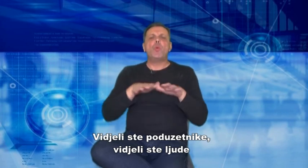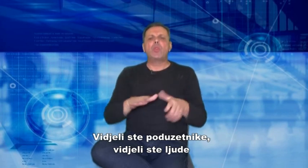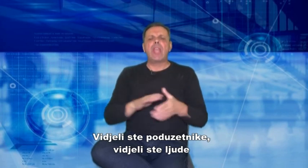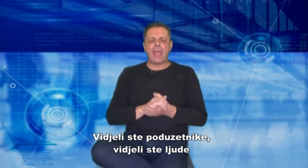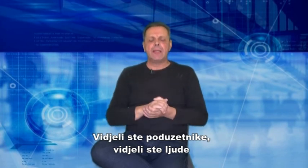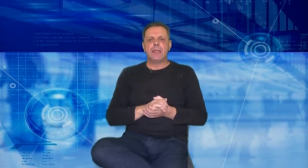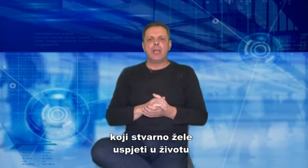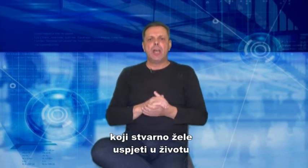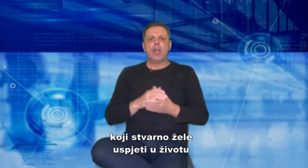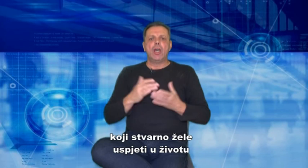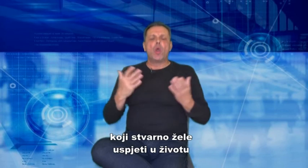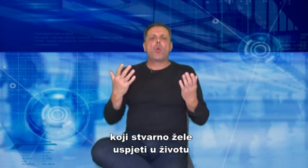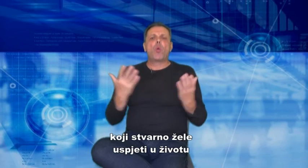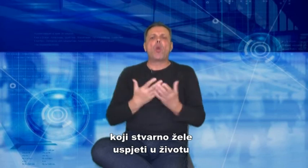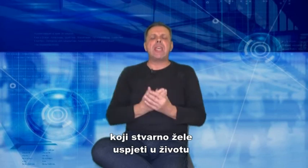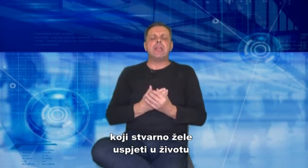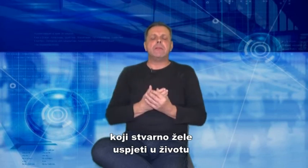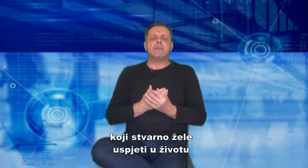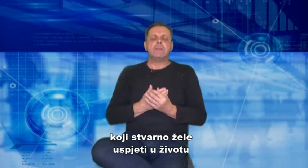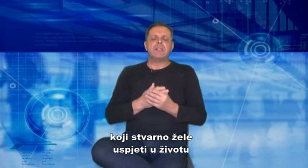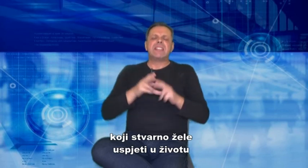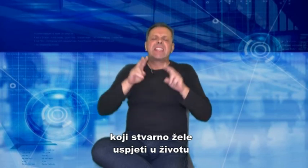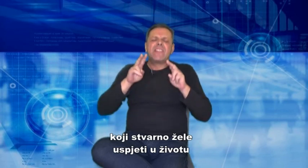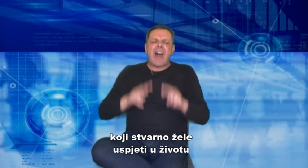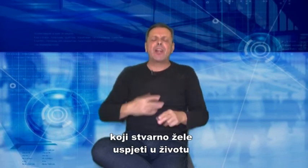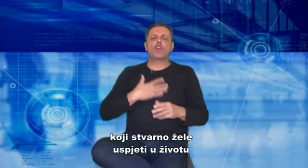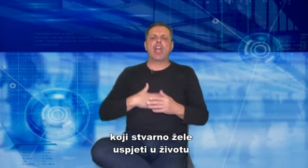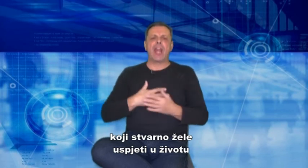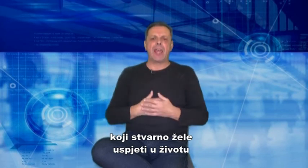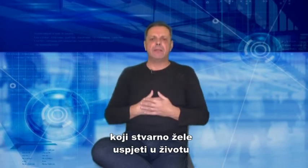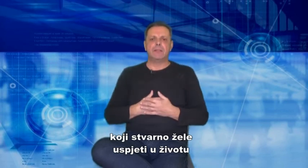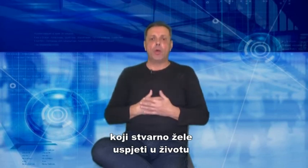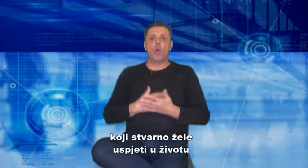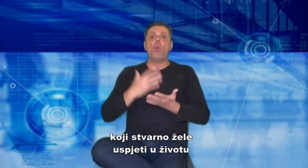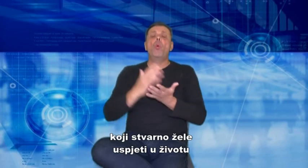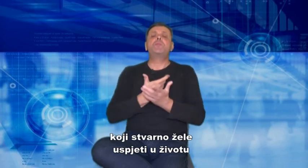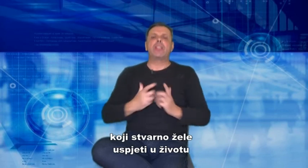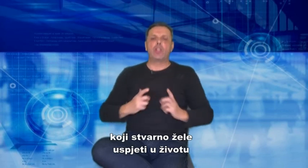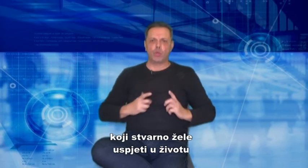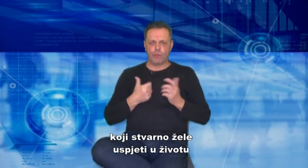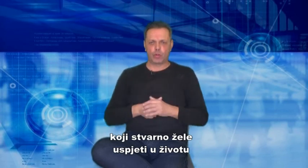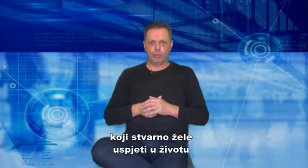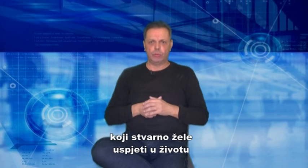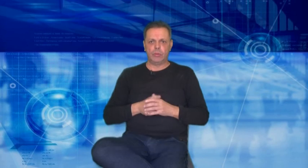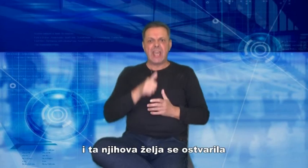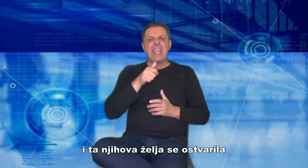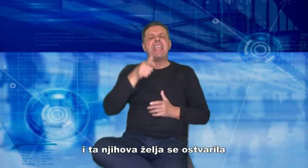ljude koji stvarno žele uspjeti u životu. I